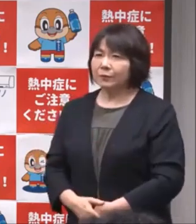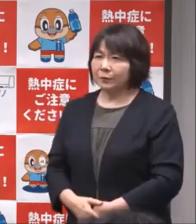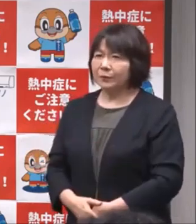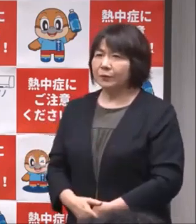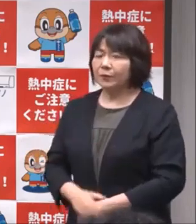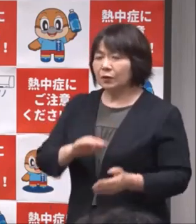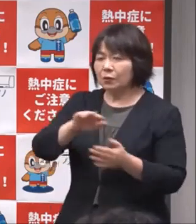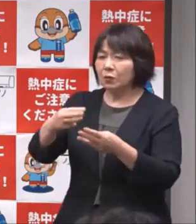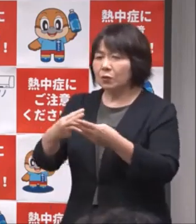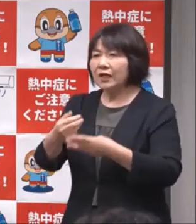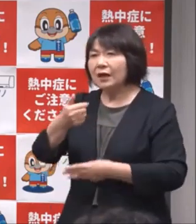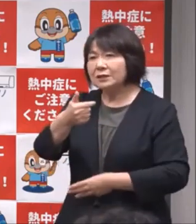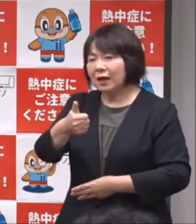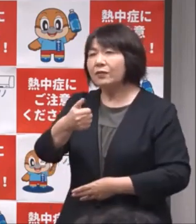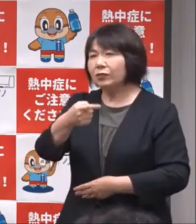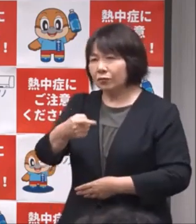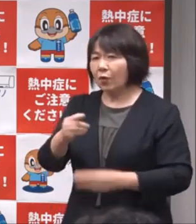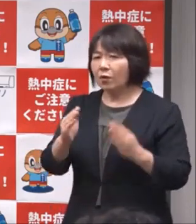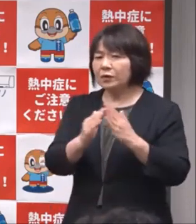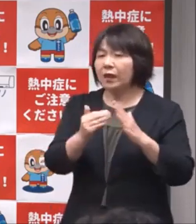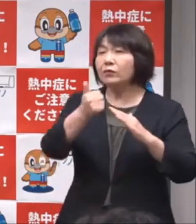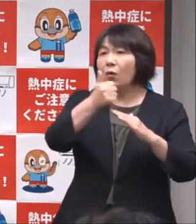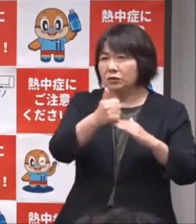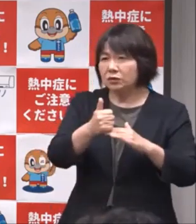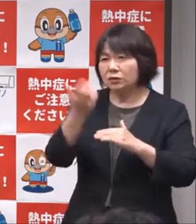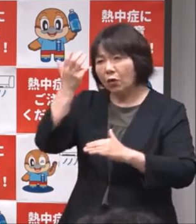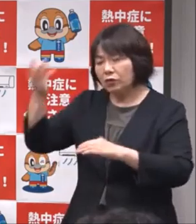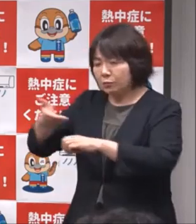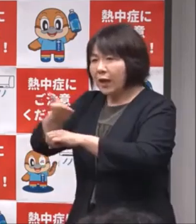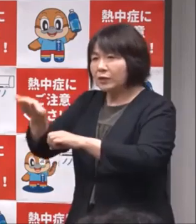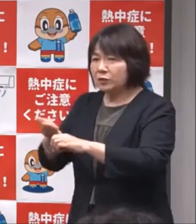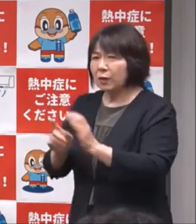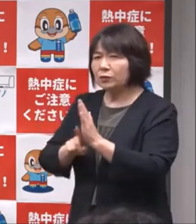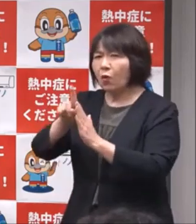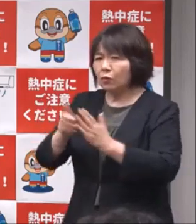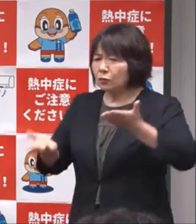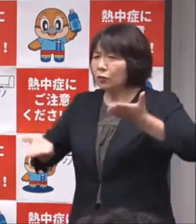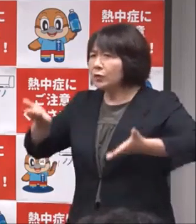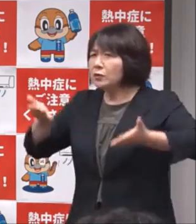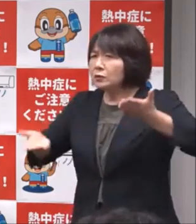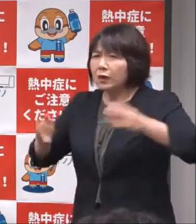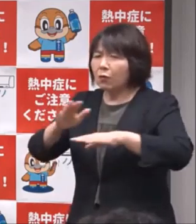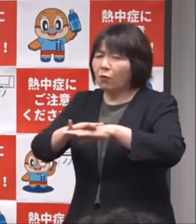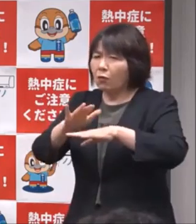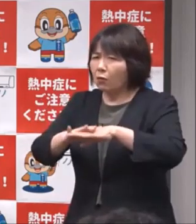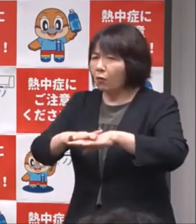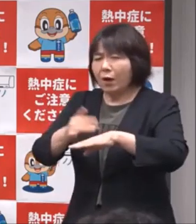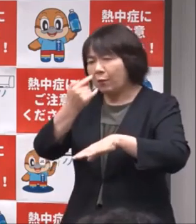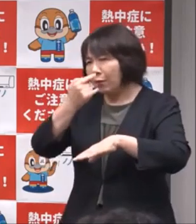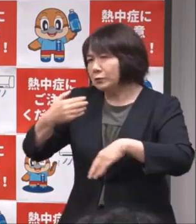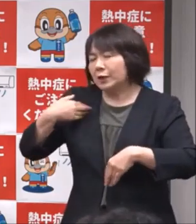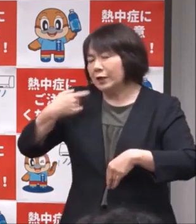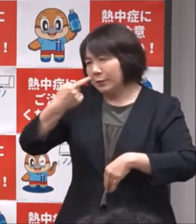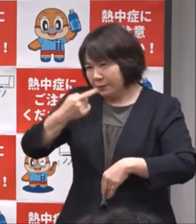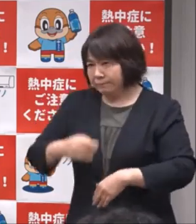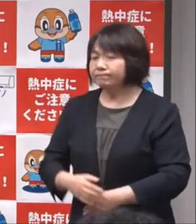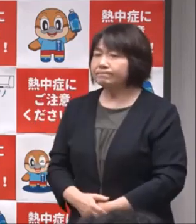その横田さんの天王寺と夢洲の温度測定が誰がどのようにやったかまでは把握はしてないですけれども